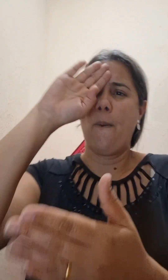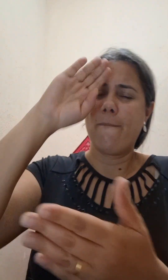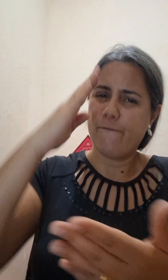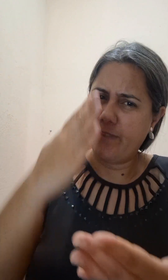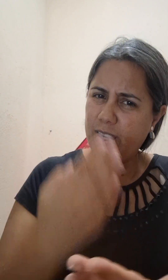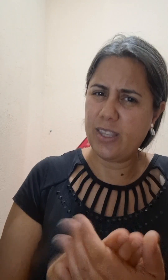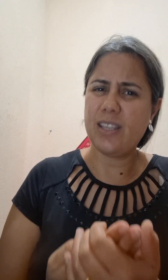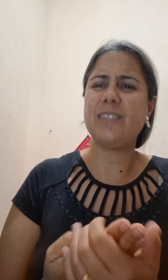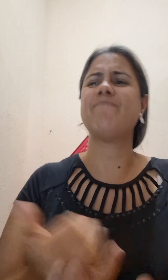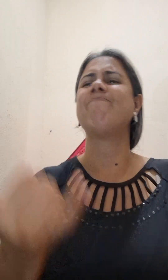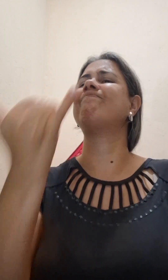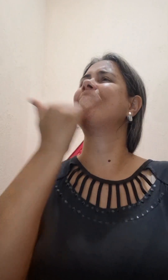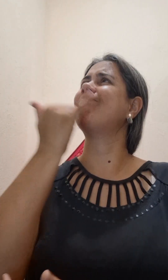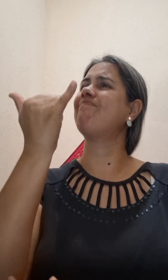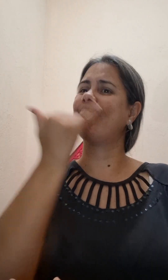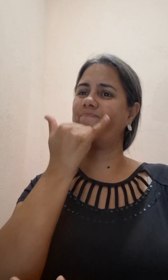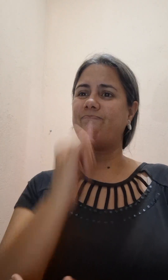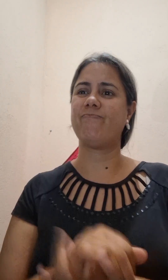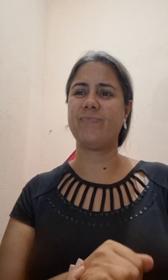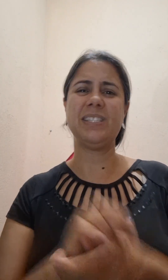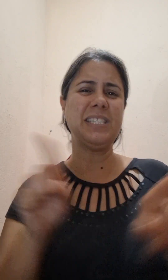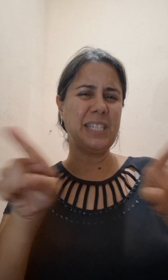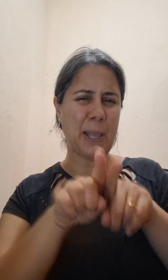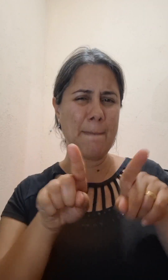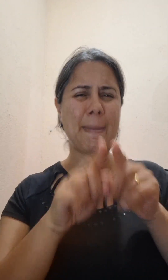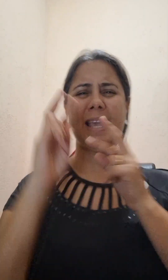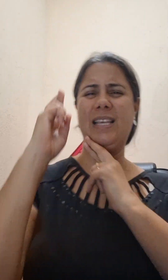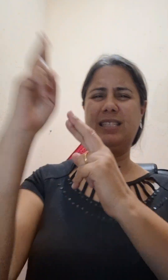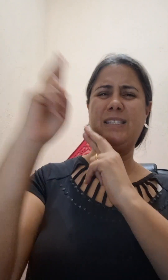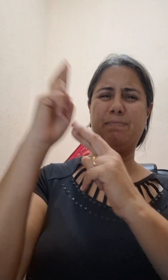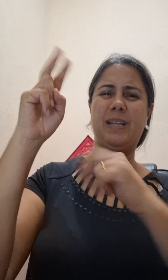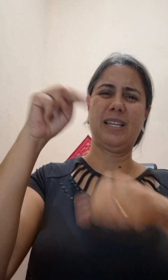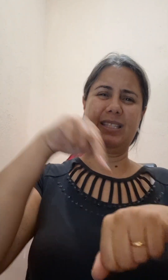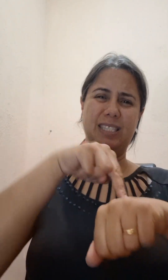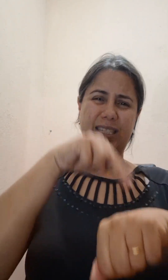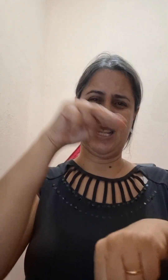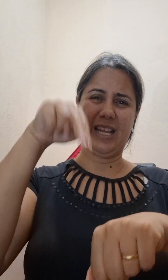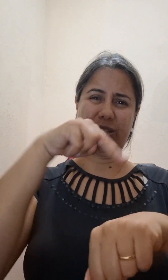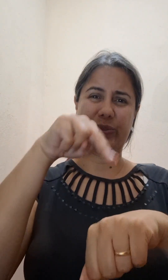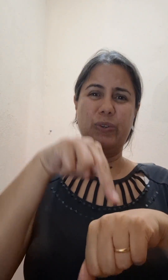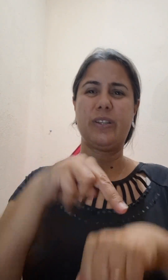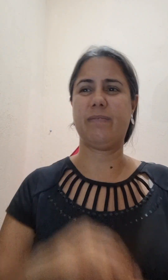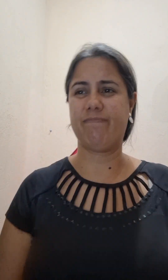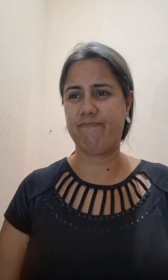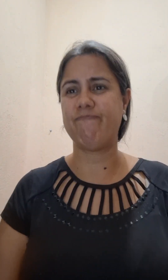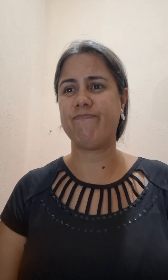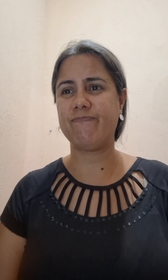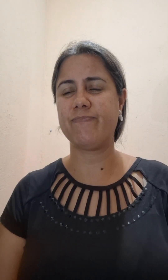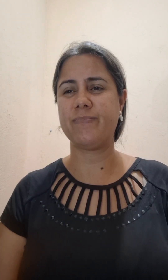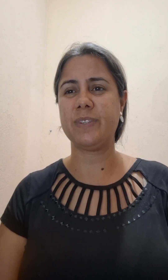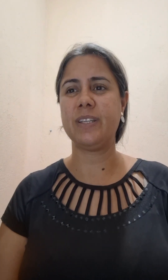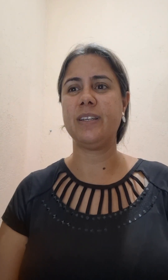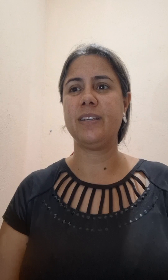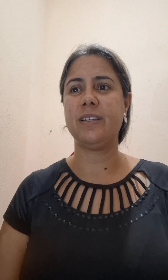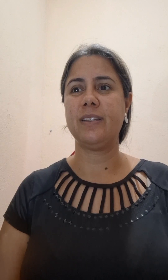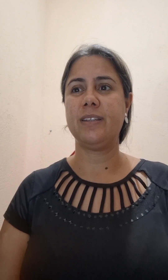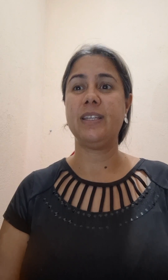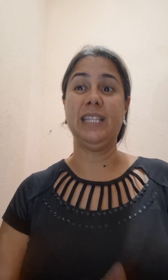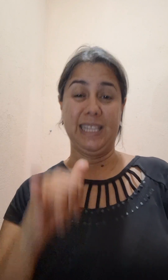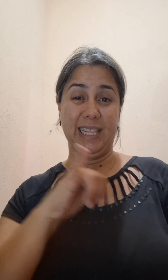O contexto é de lamento, confiança, confissão e esperança nacional.